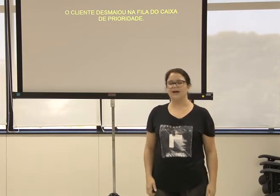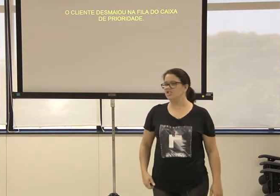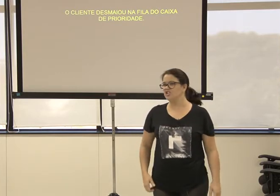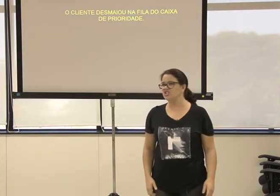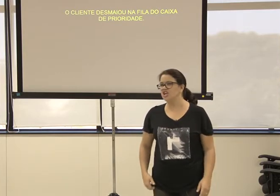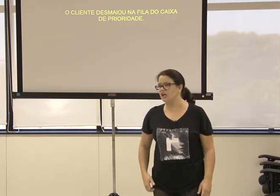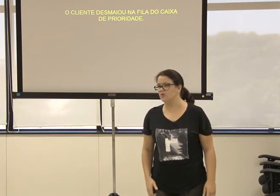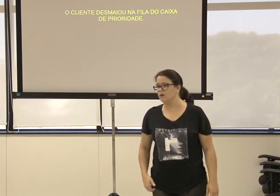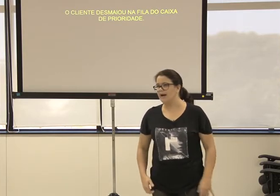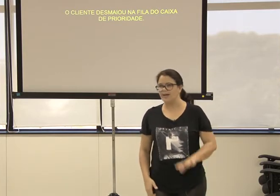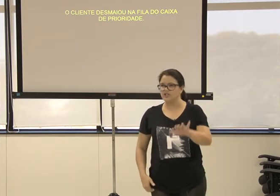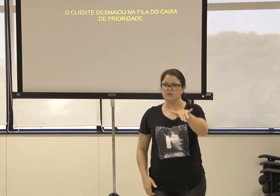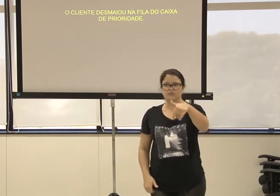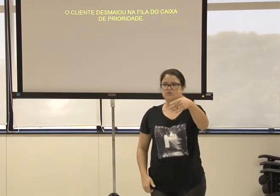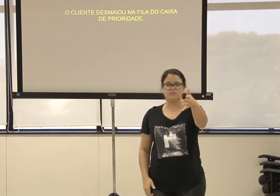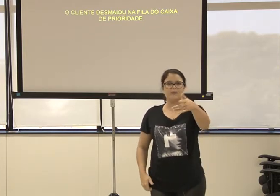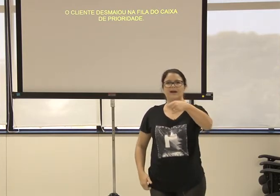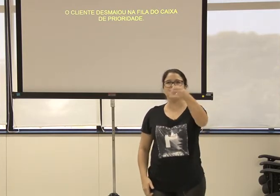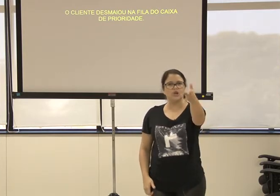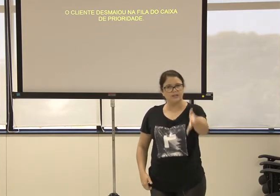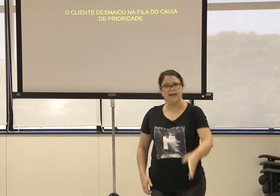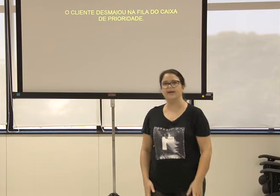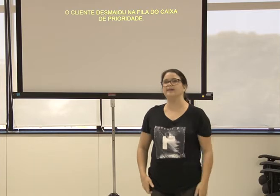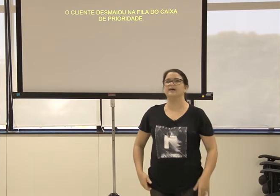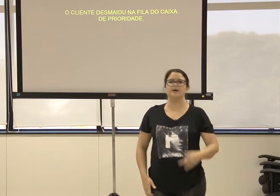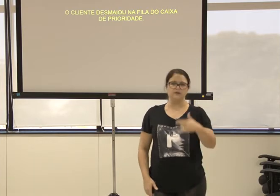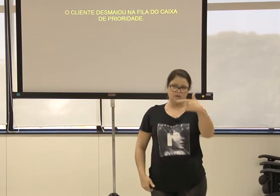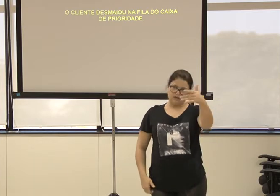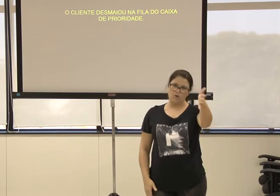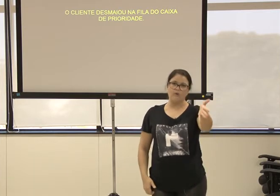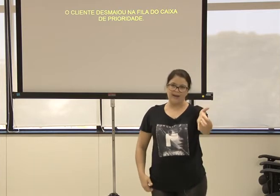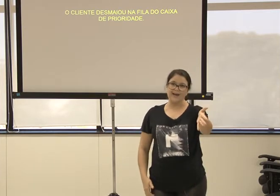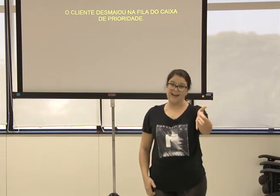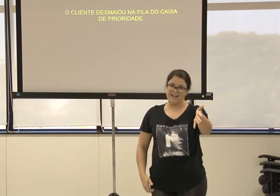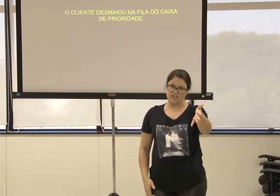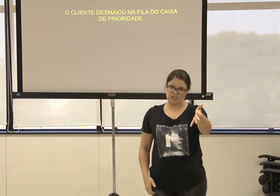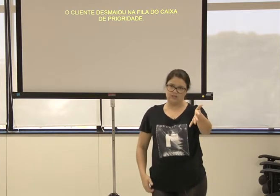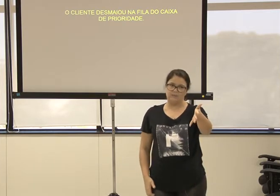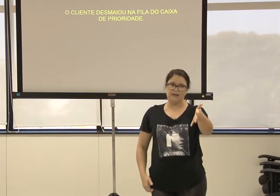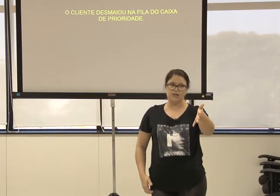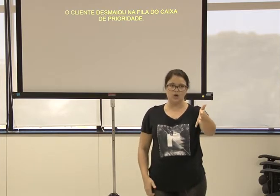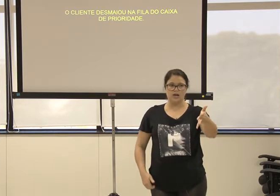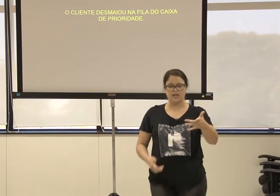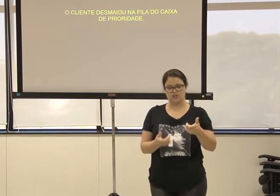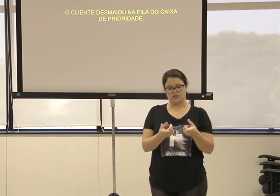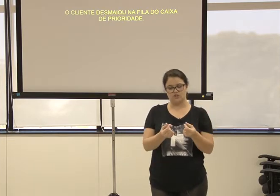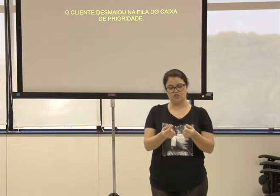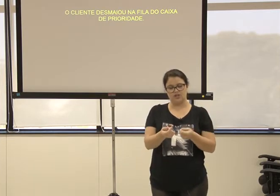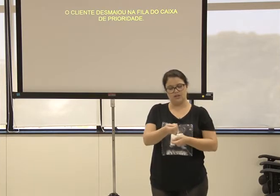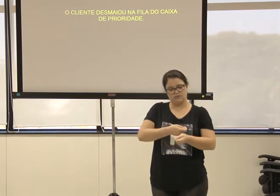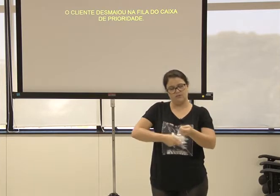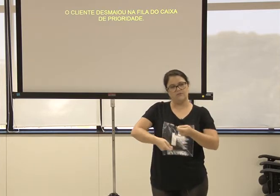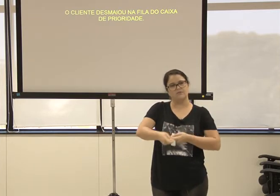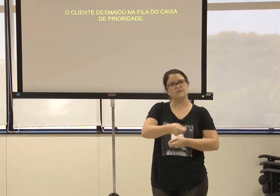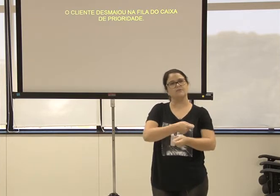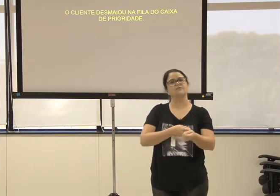caixa de dinheiro, caixa do supermercado, lotérica, qualquer caixa que trabalha no caixa. Dinheiro.